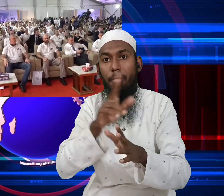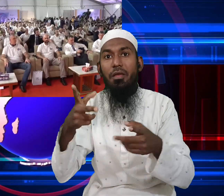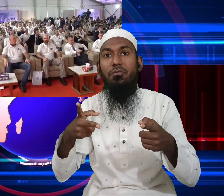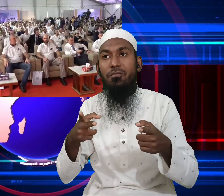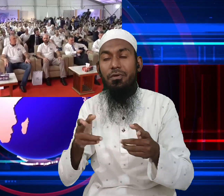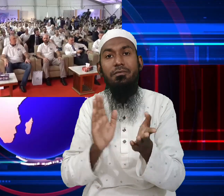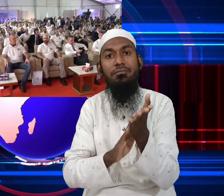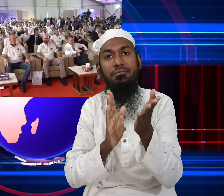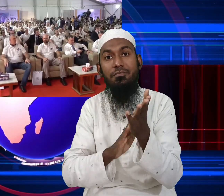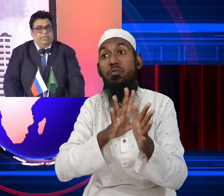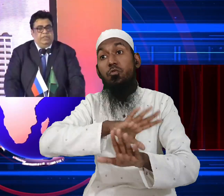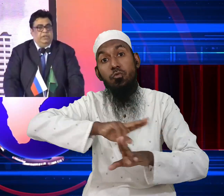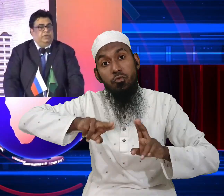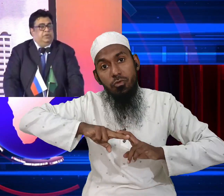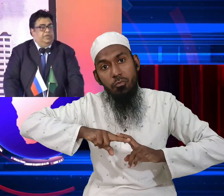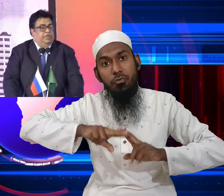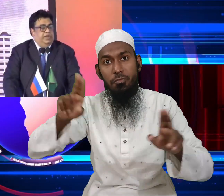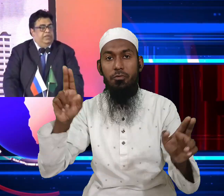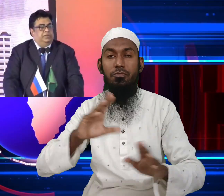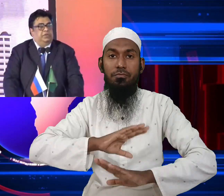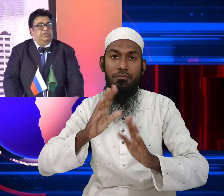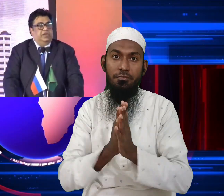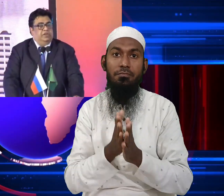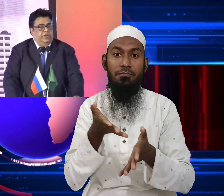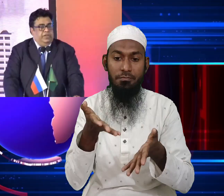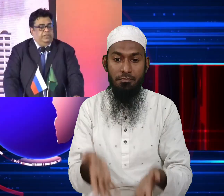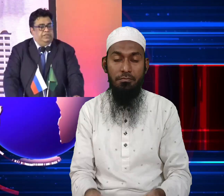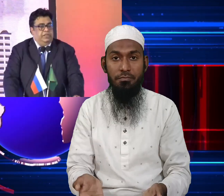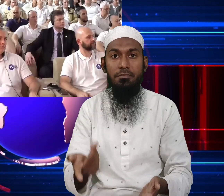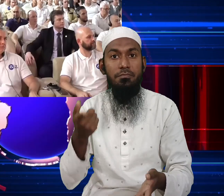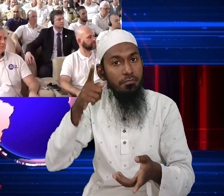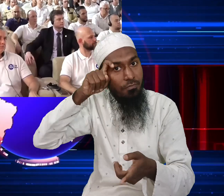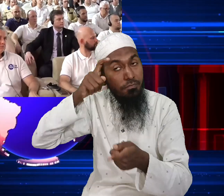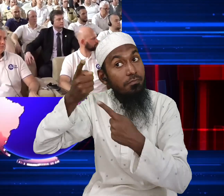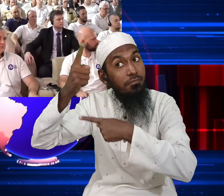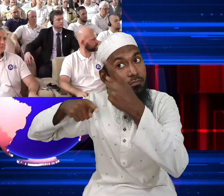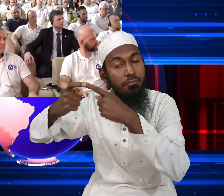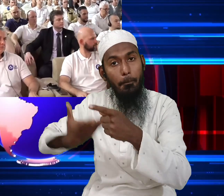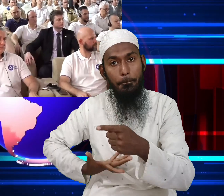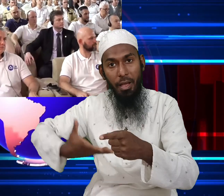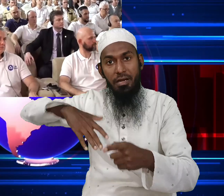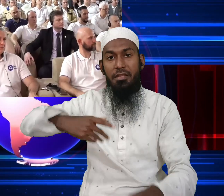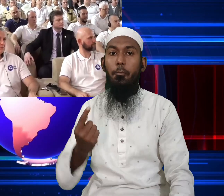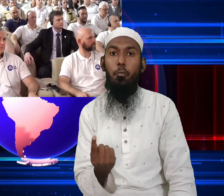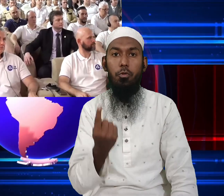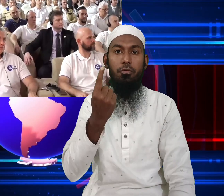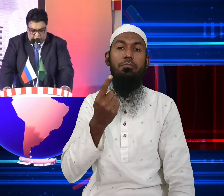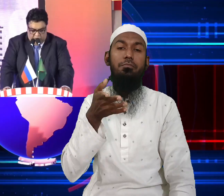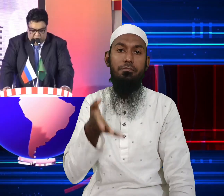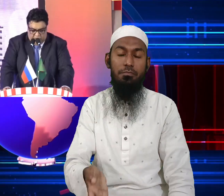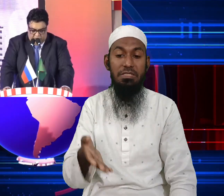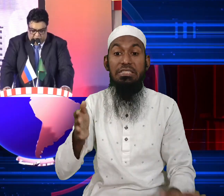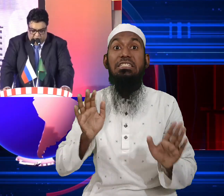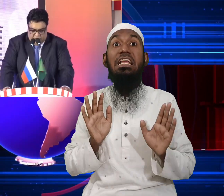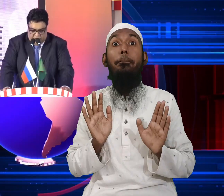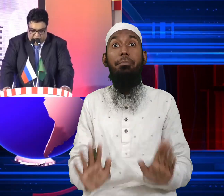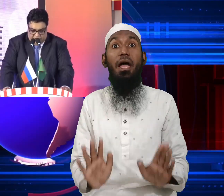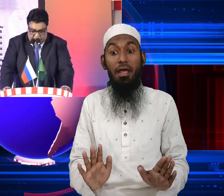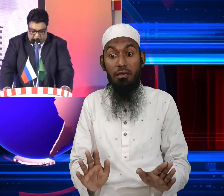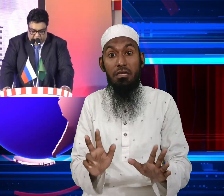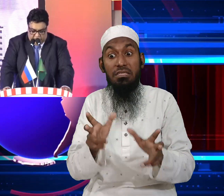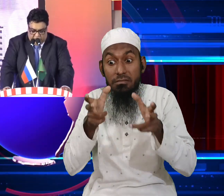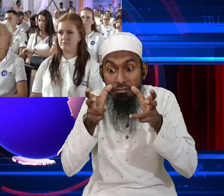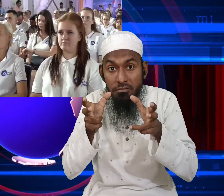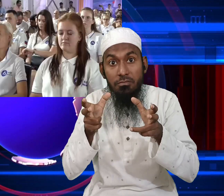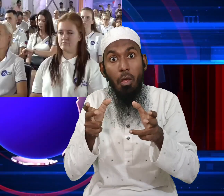কর্তৃপক্ষ জানিয়েছে, দেশের প্রথম এই পারমাণবিক বিদ্যুৎ কেন্দ্রে নিরাপত্তার বিষয়টিকে সর্বোচ্চ গুরুত্ব দেওয়া হয়েছে। রূপপুর পারমাণবিক বিদ্যুৎ কেন্দ্র